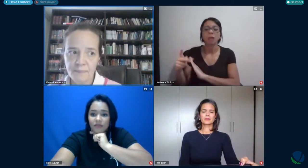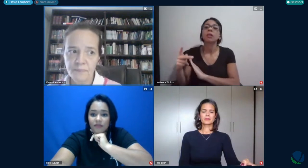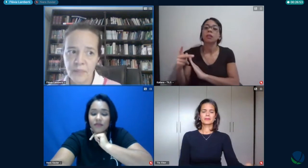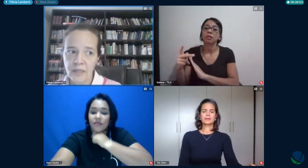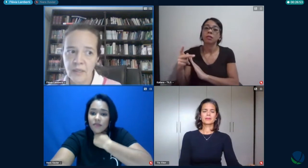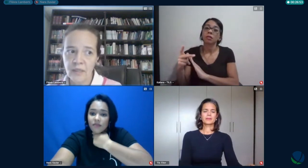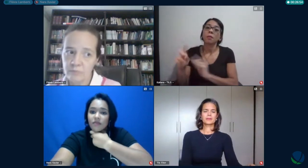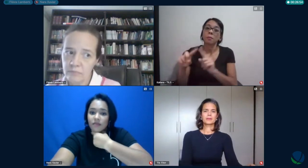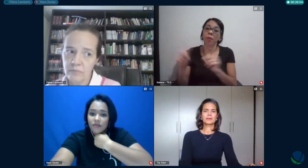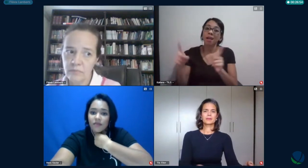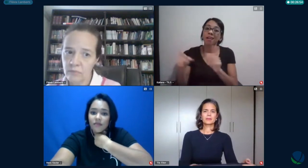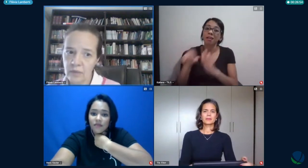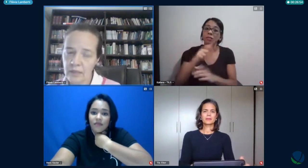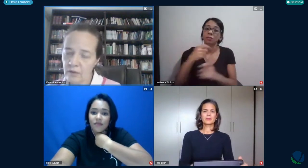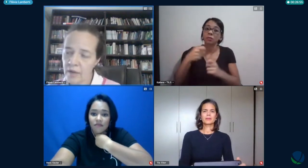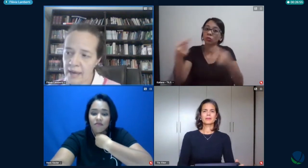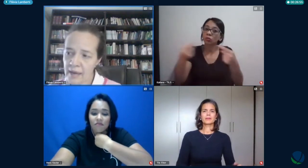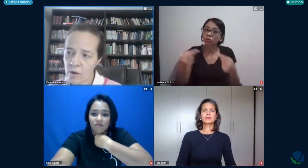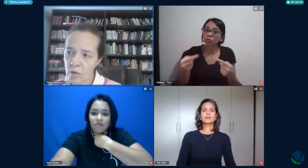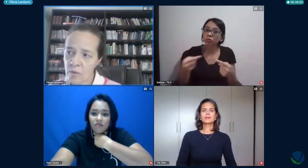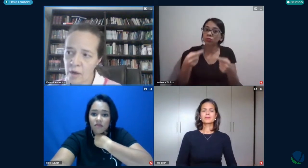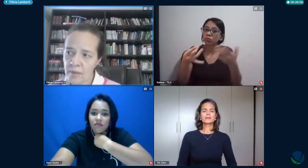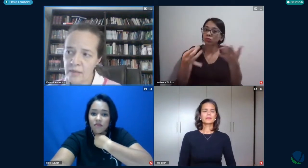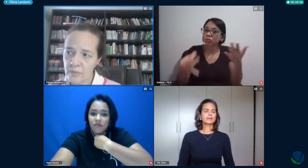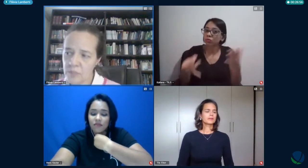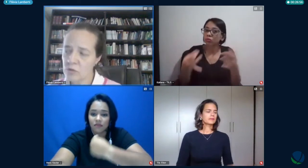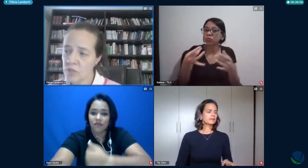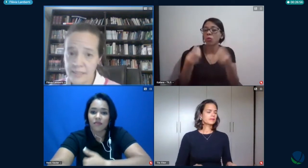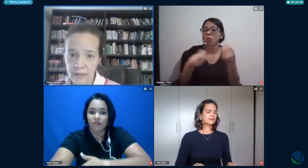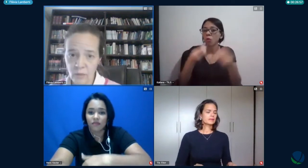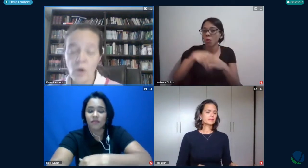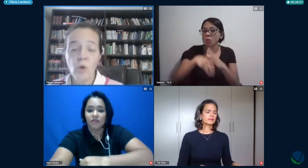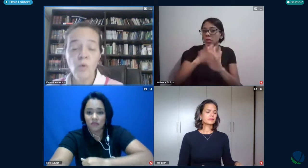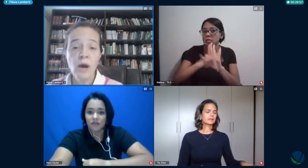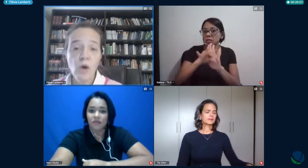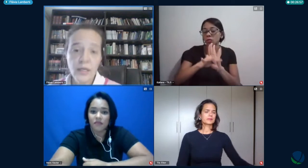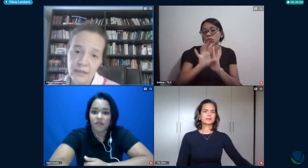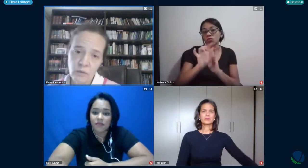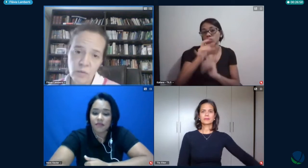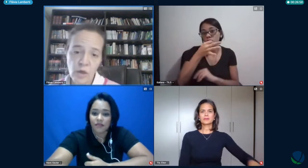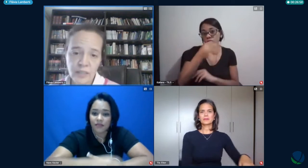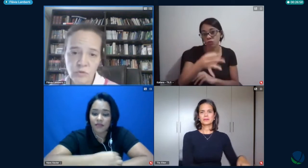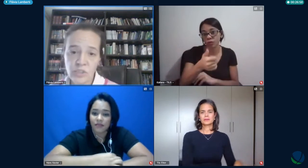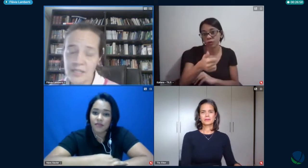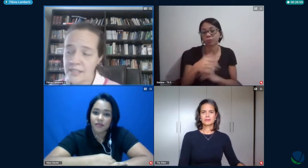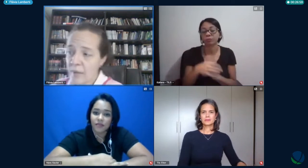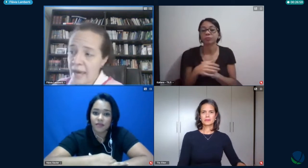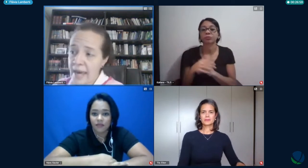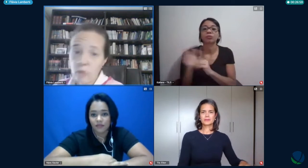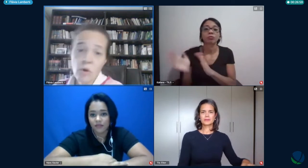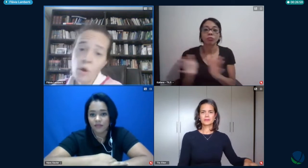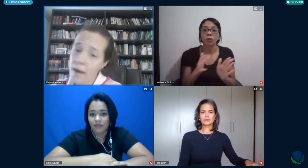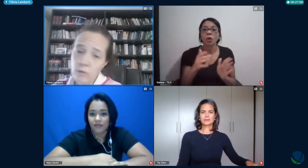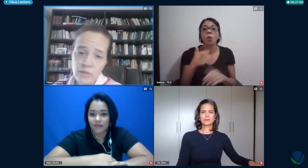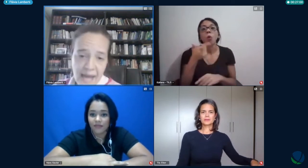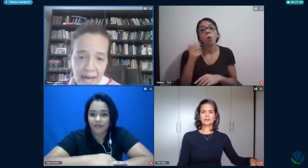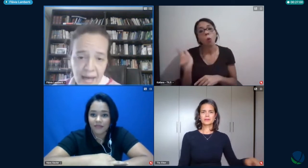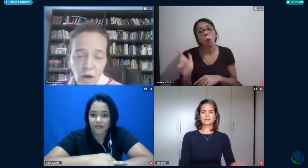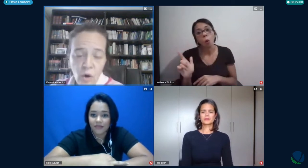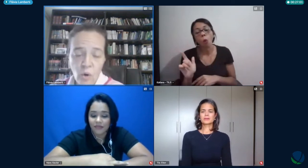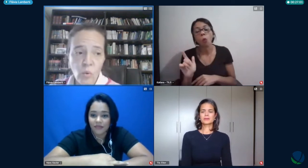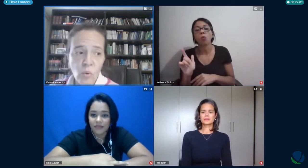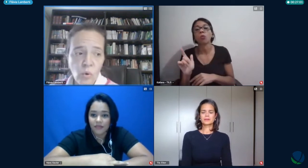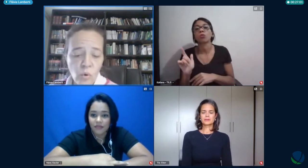né? Então, é uma sugestão. Uma outra sugestão é